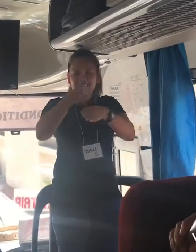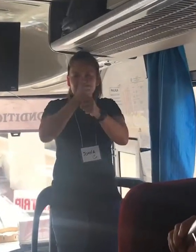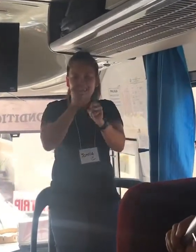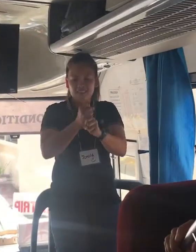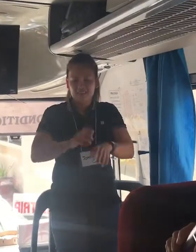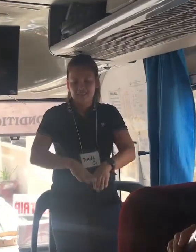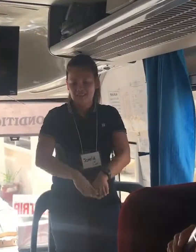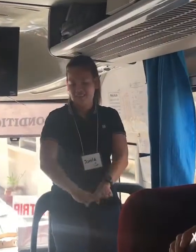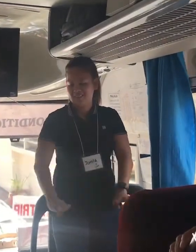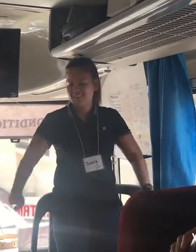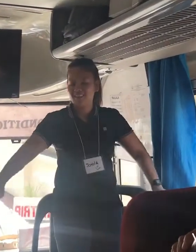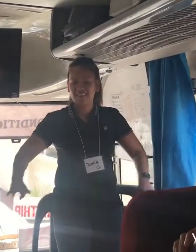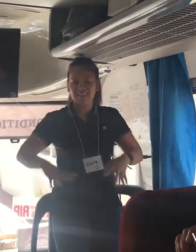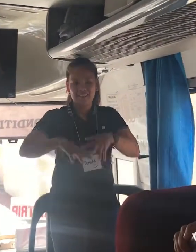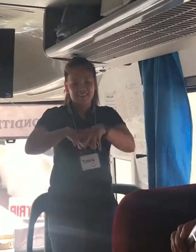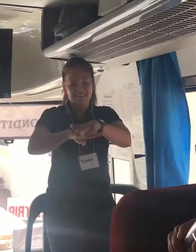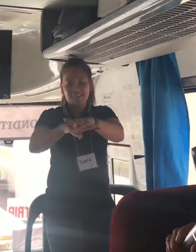When you weave yung mga products at inagawang mat,